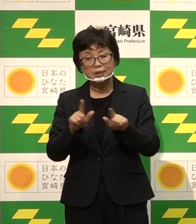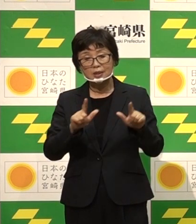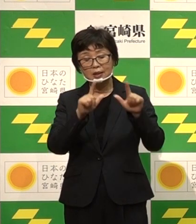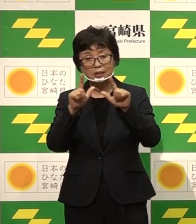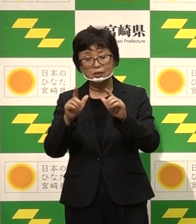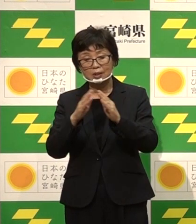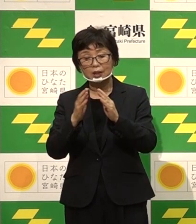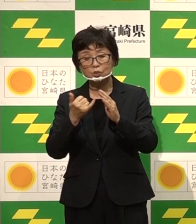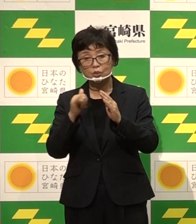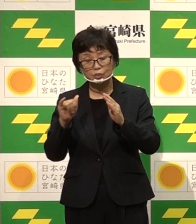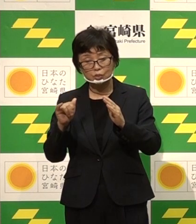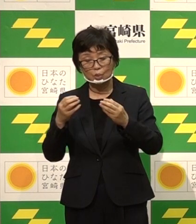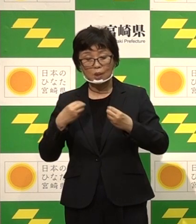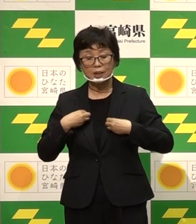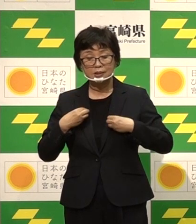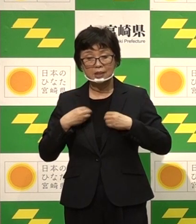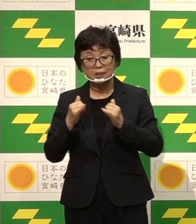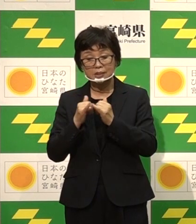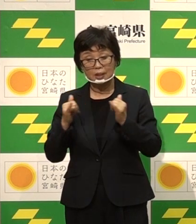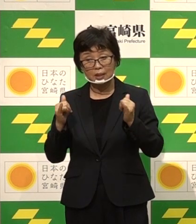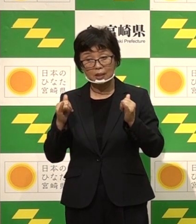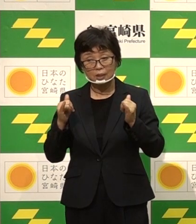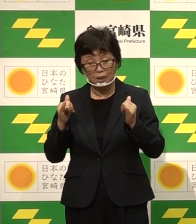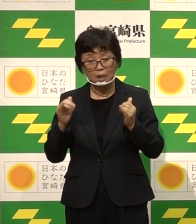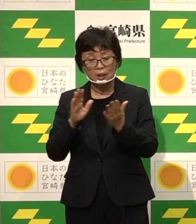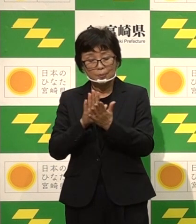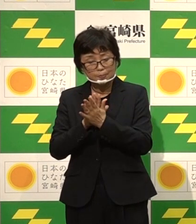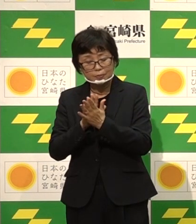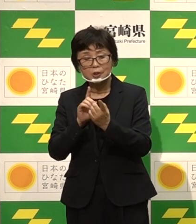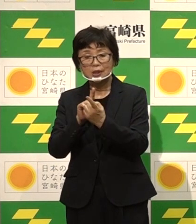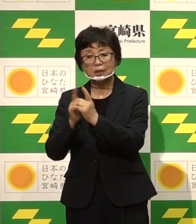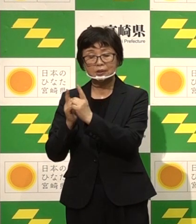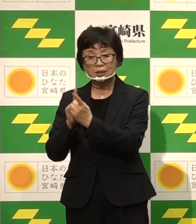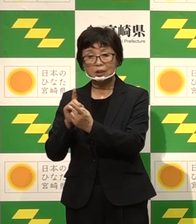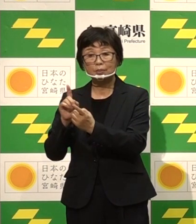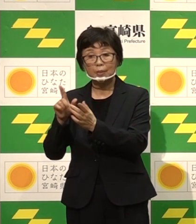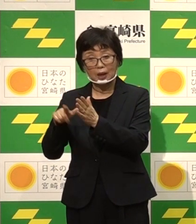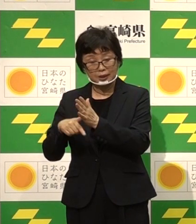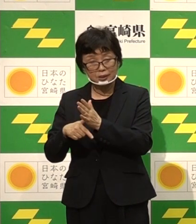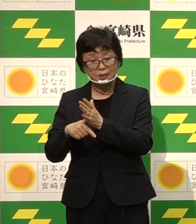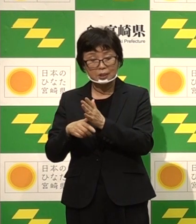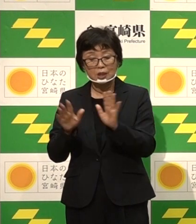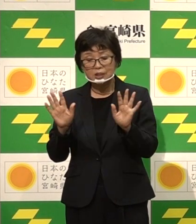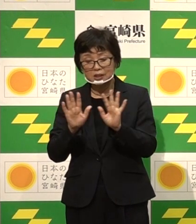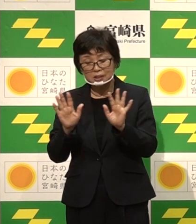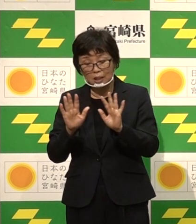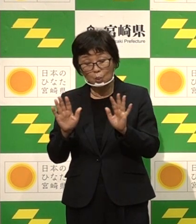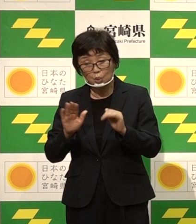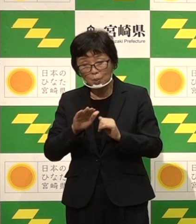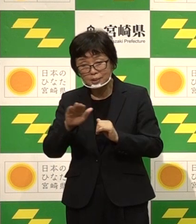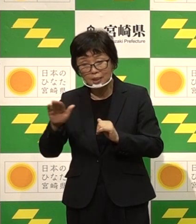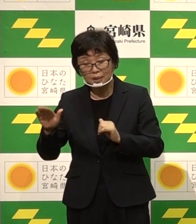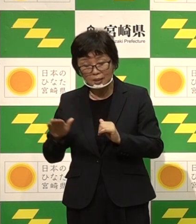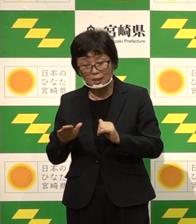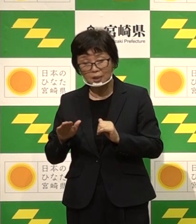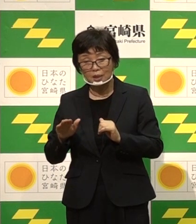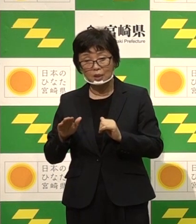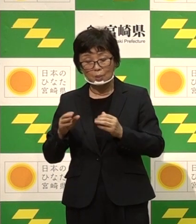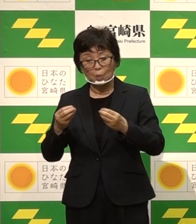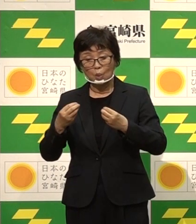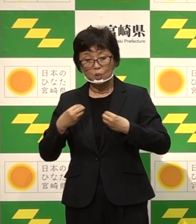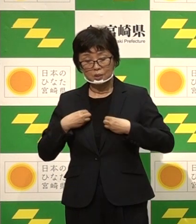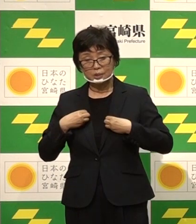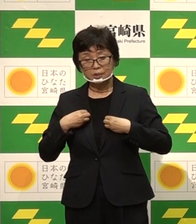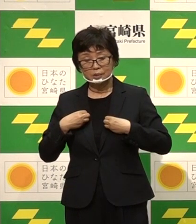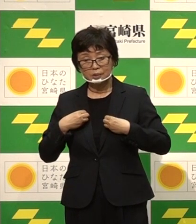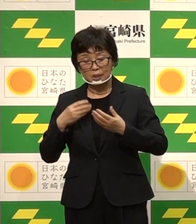の感染者の濃厚接触者である、例えば小さいお子さんがすでに確